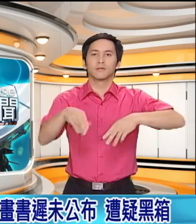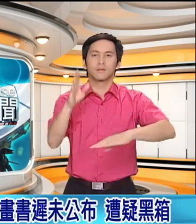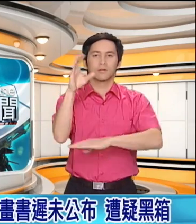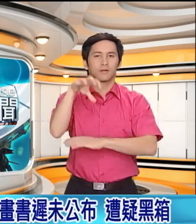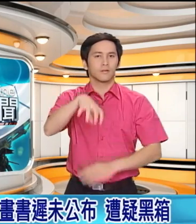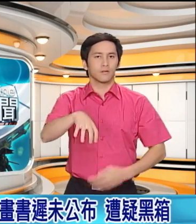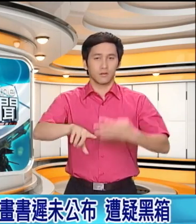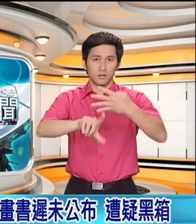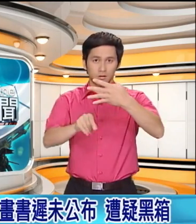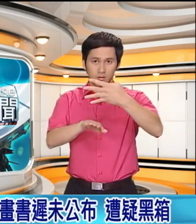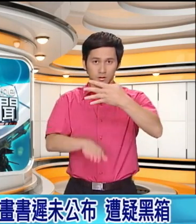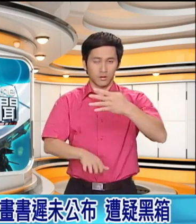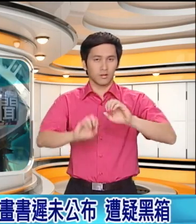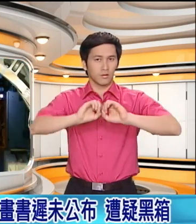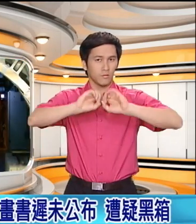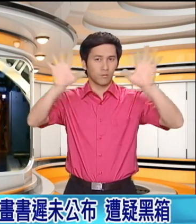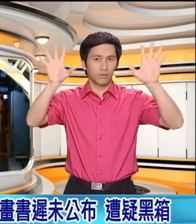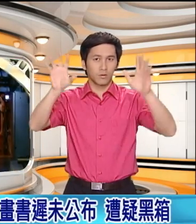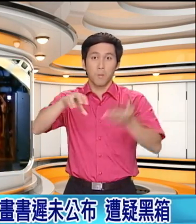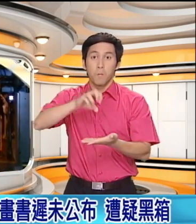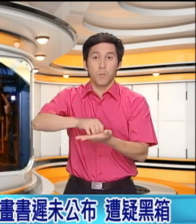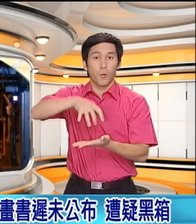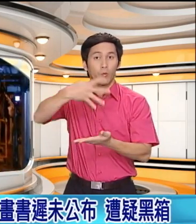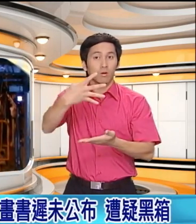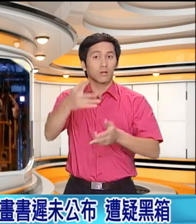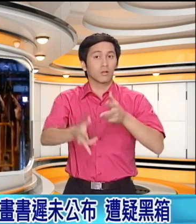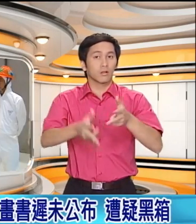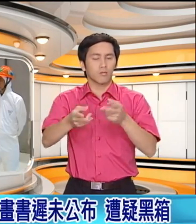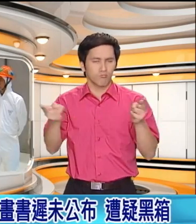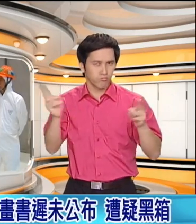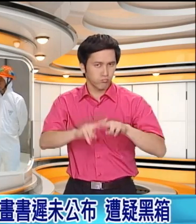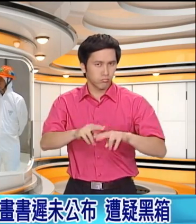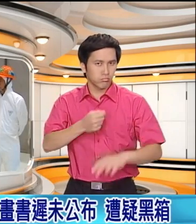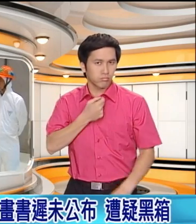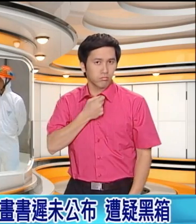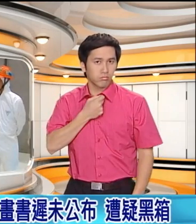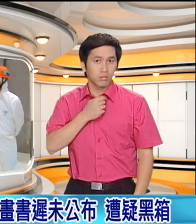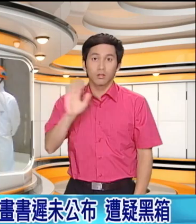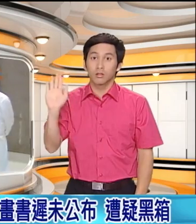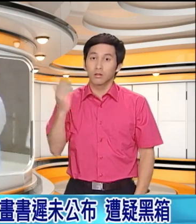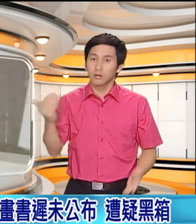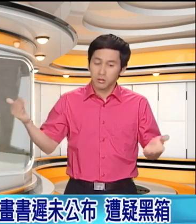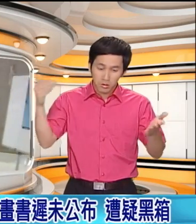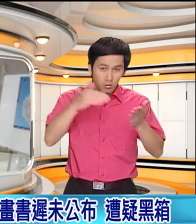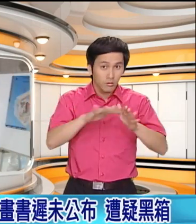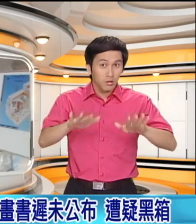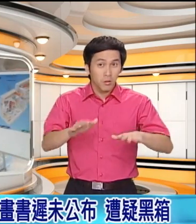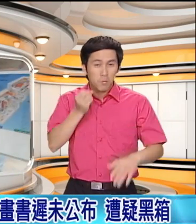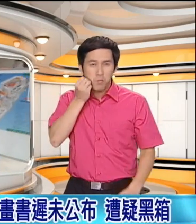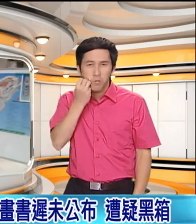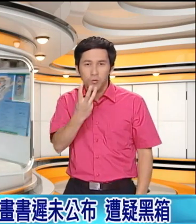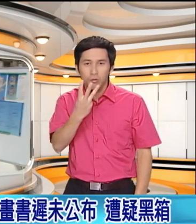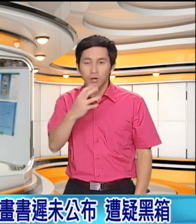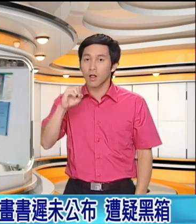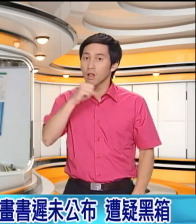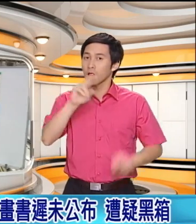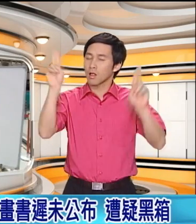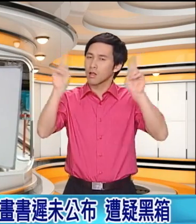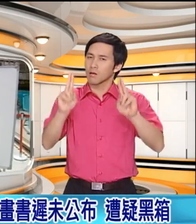行政院在四月底宣布核四厂将封存，但是经过了三个月，台电还没有对外公